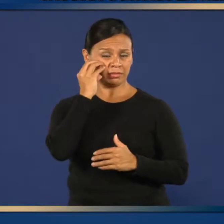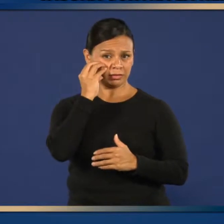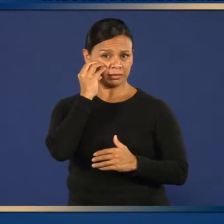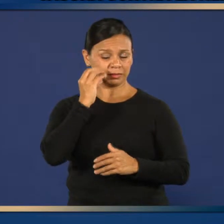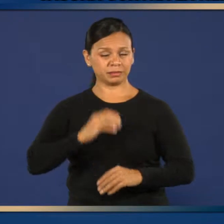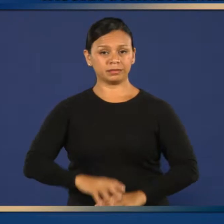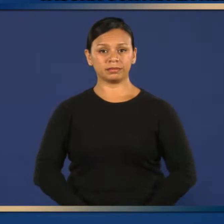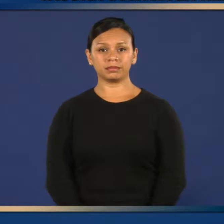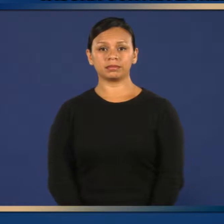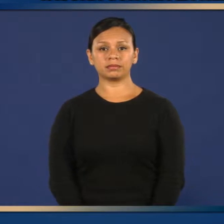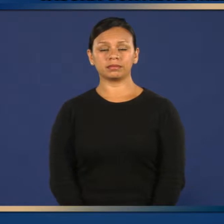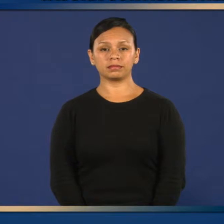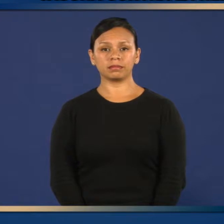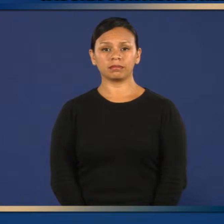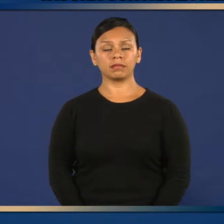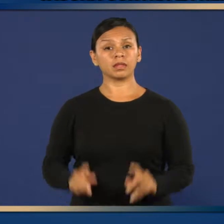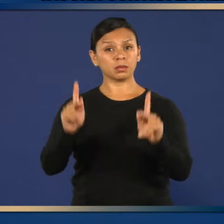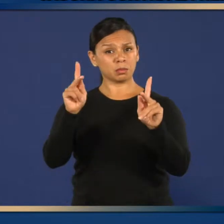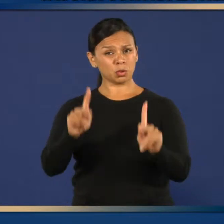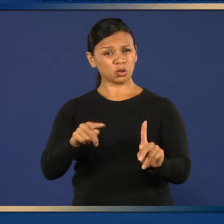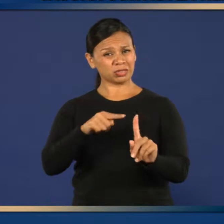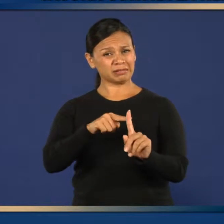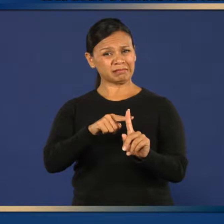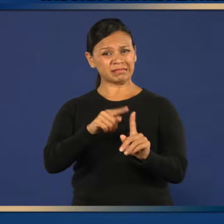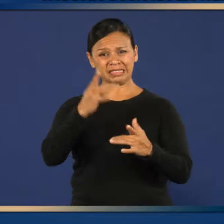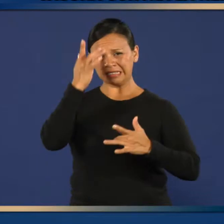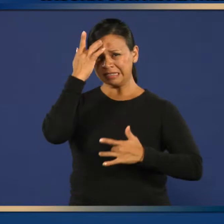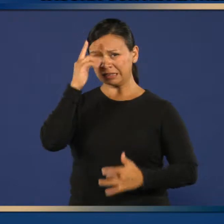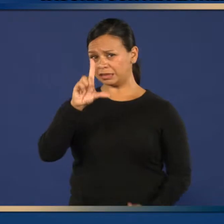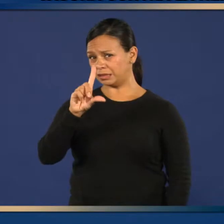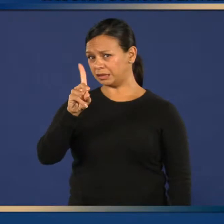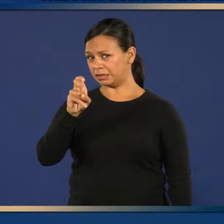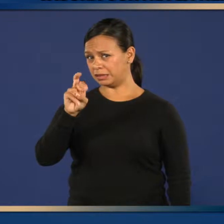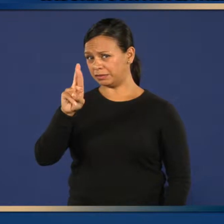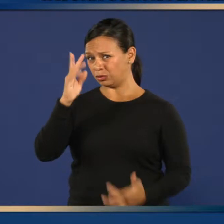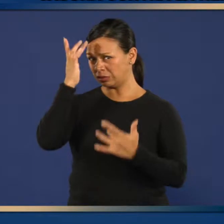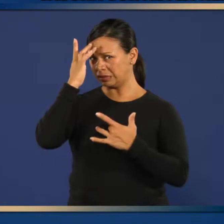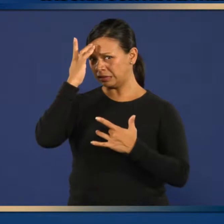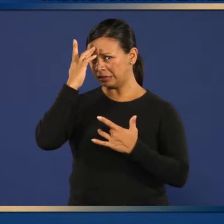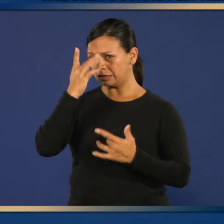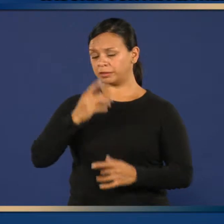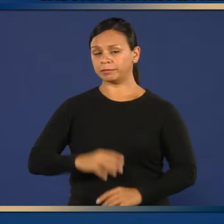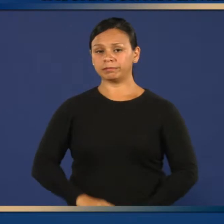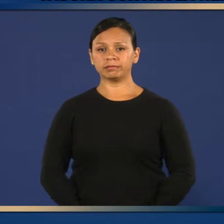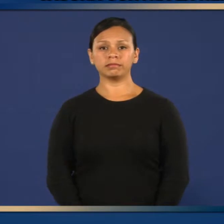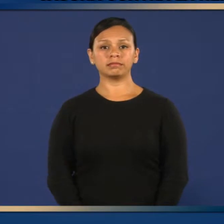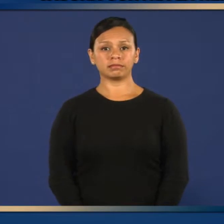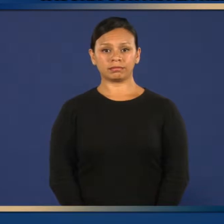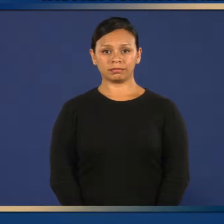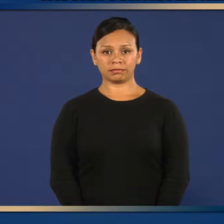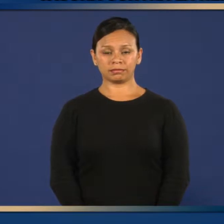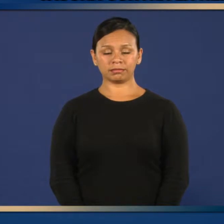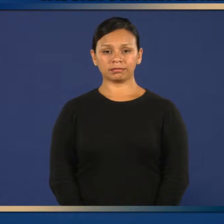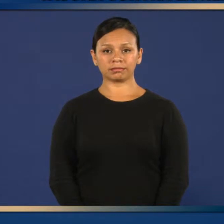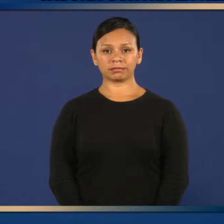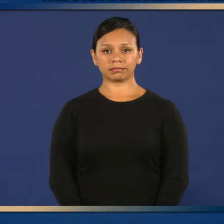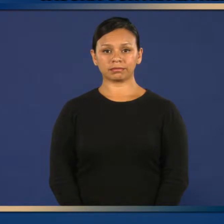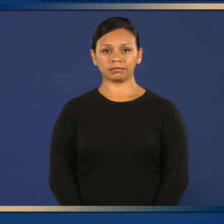las personas que reciban tratamiento con concentrados de factor de coagulación